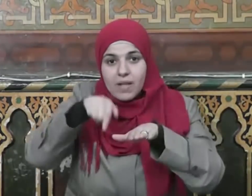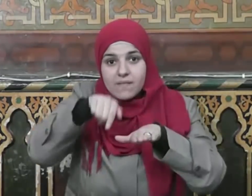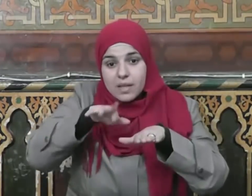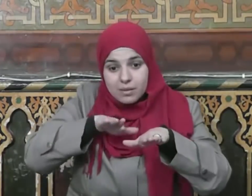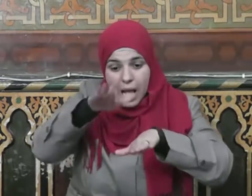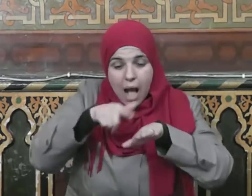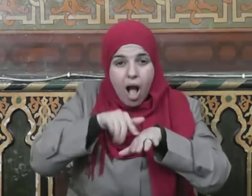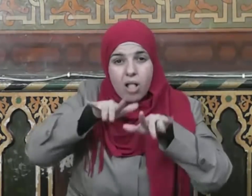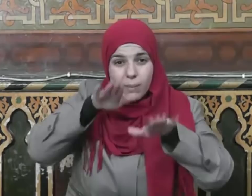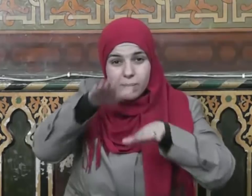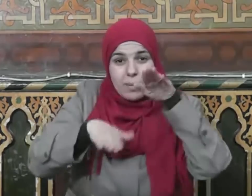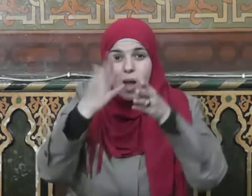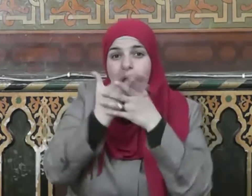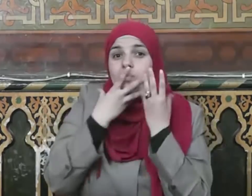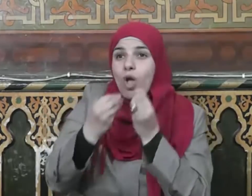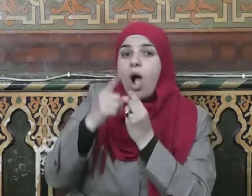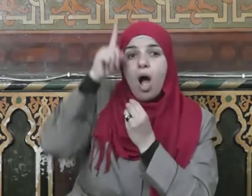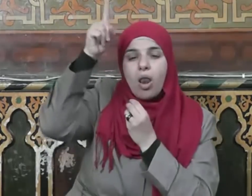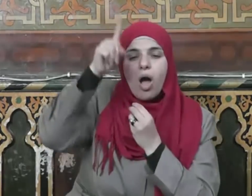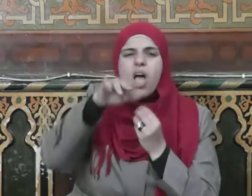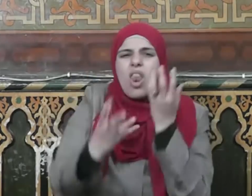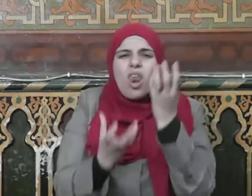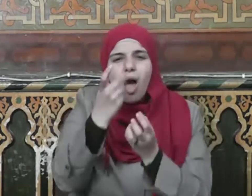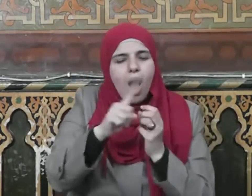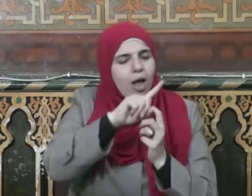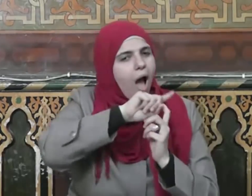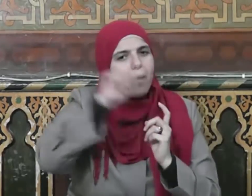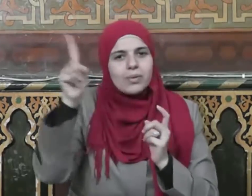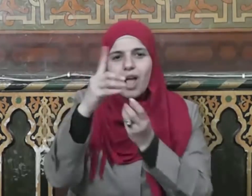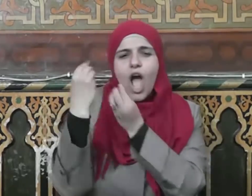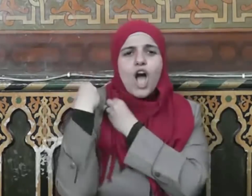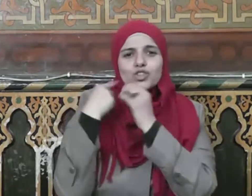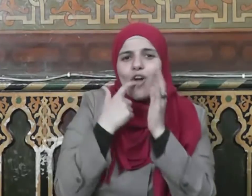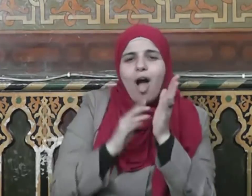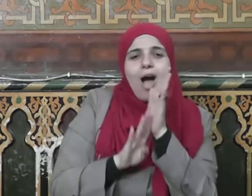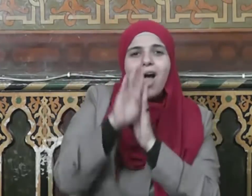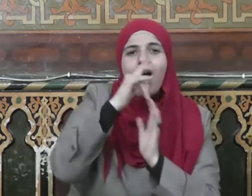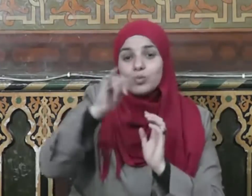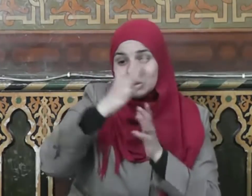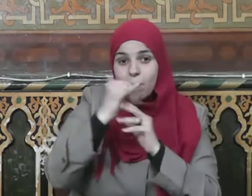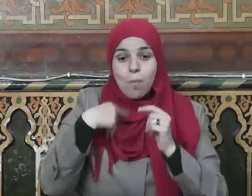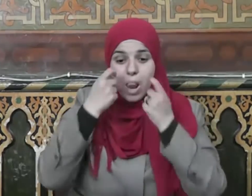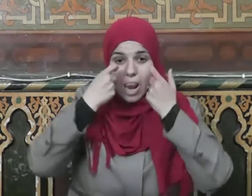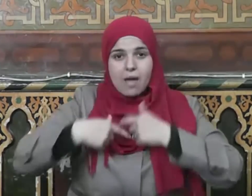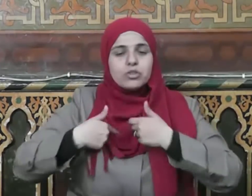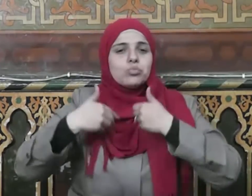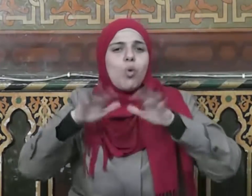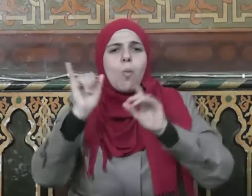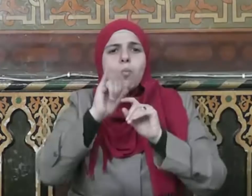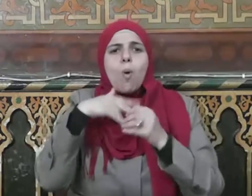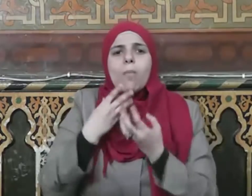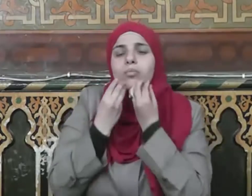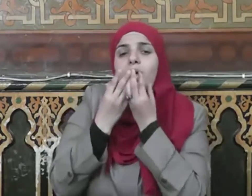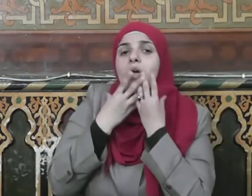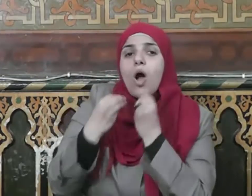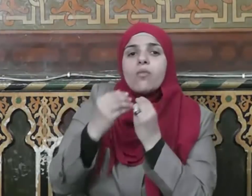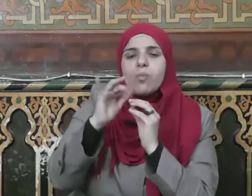الله فتمسه النار. على أن جود الإنسان بنفسه يضمن له الفلاح في الدنيا